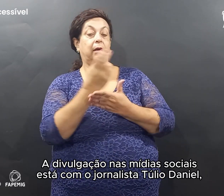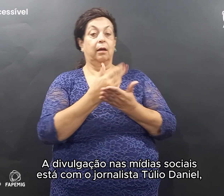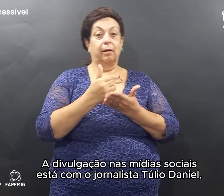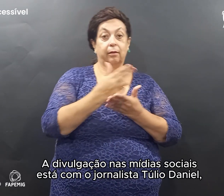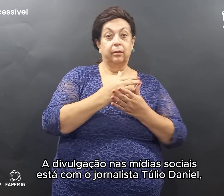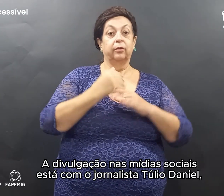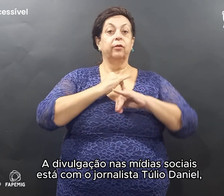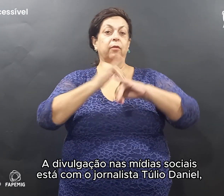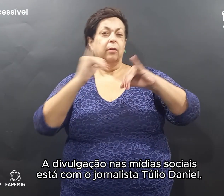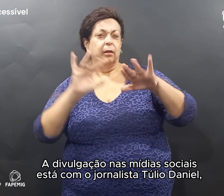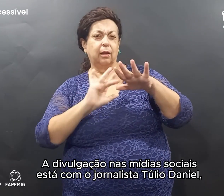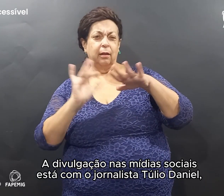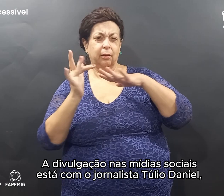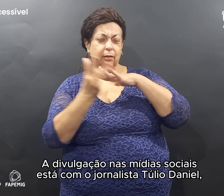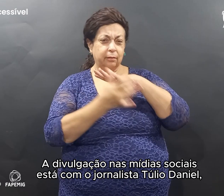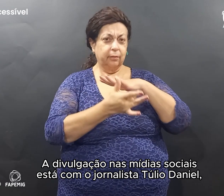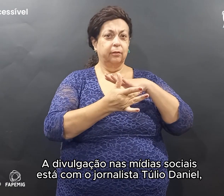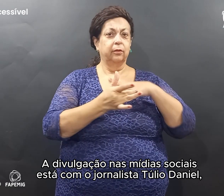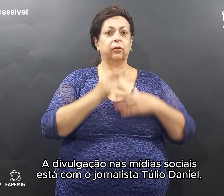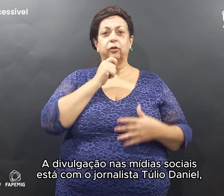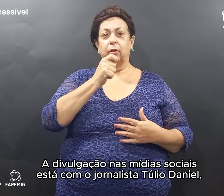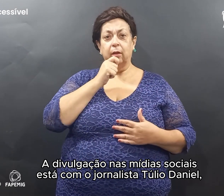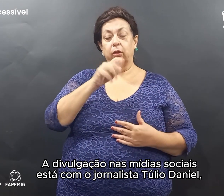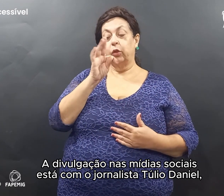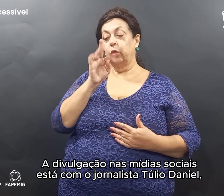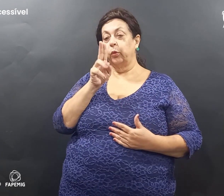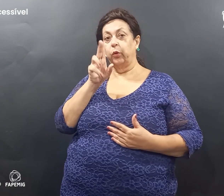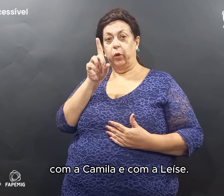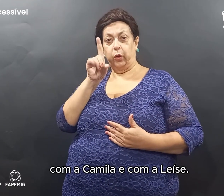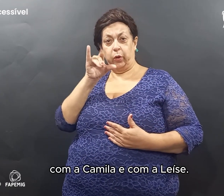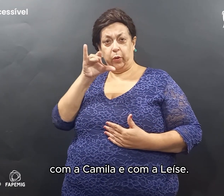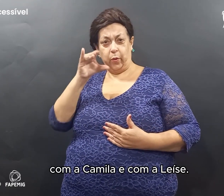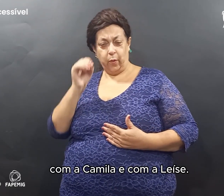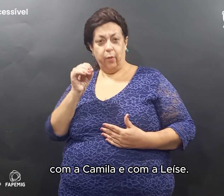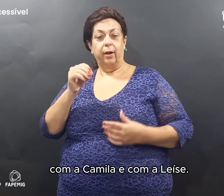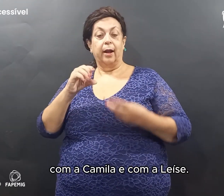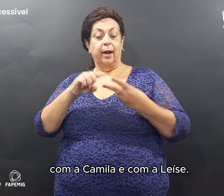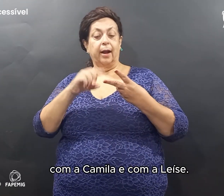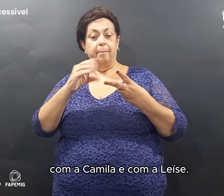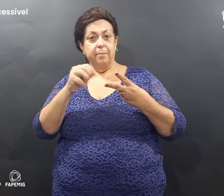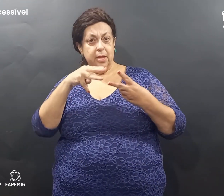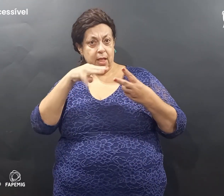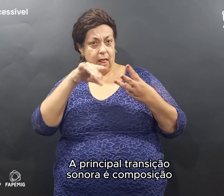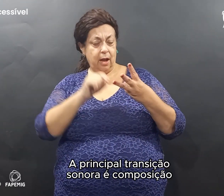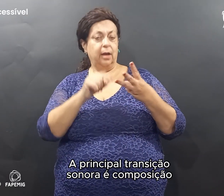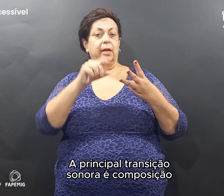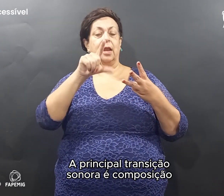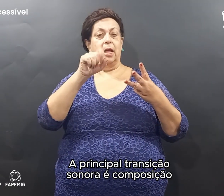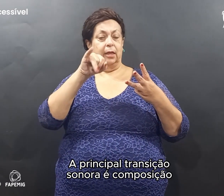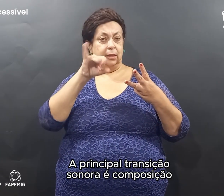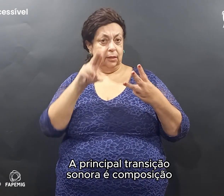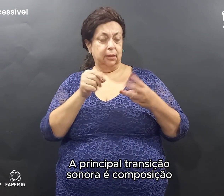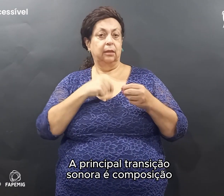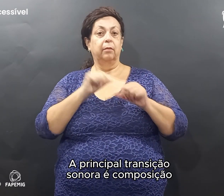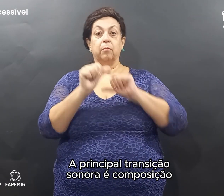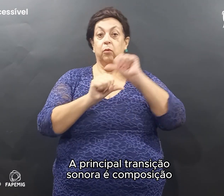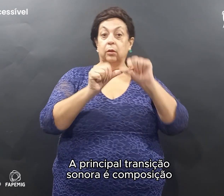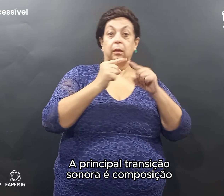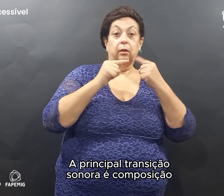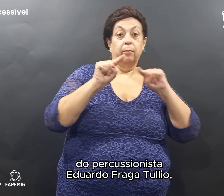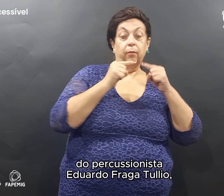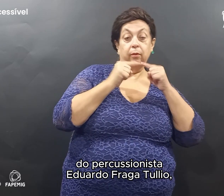A divulgação nas mídias sociais está com o jornalista Túlio Daniel, com a Camila e com a Leise. A principal transição